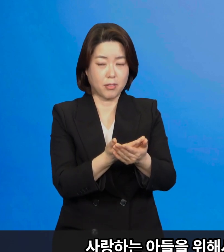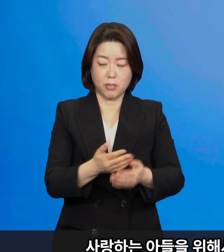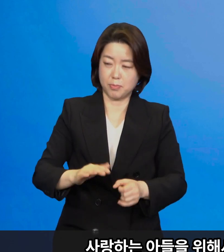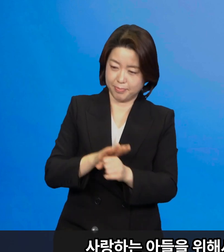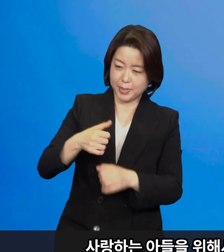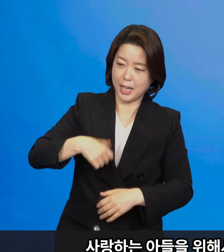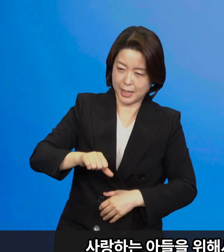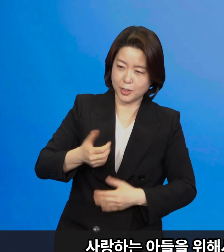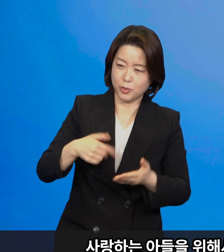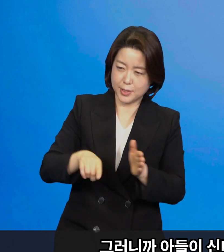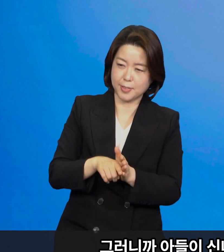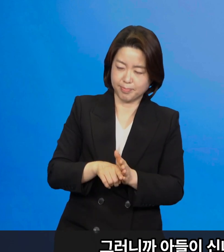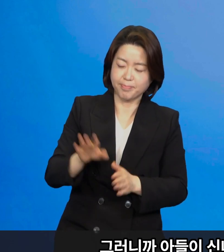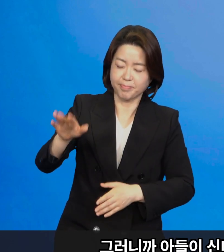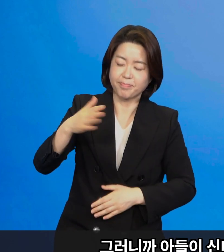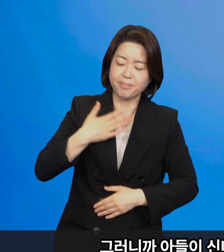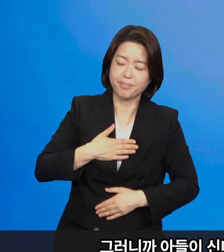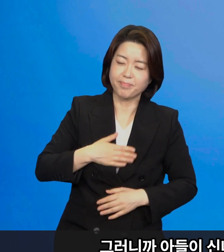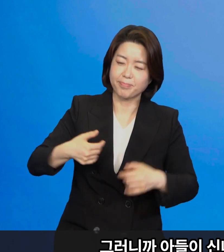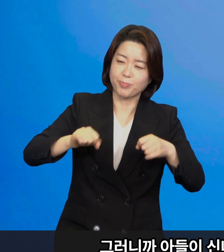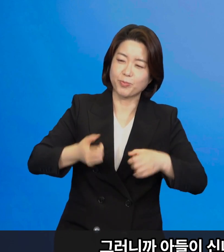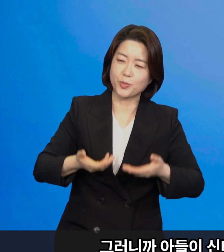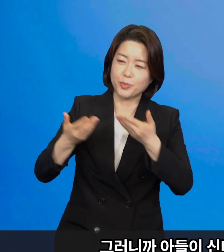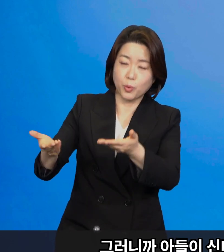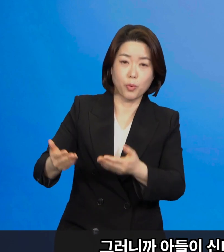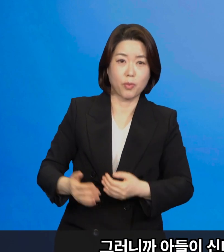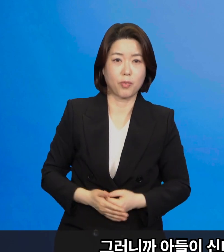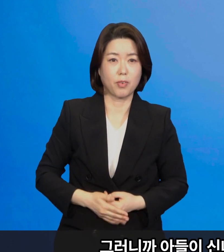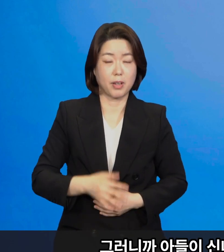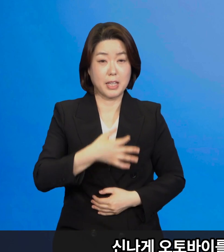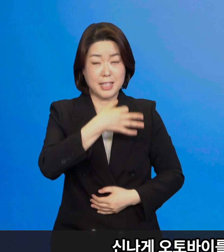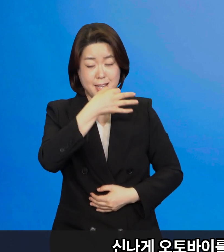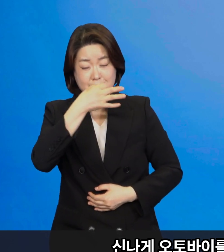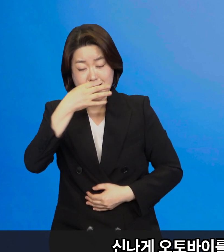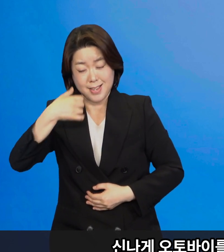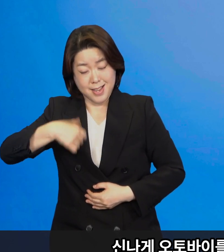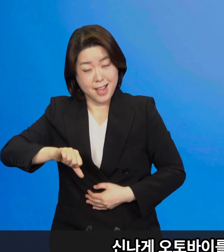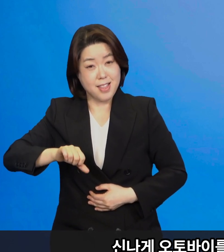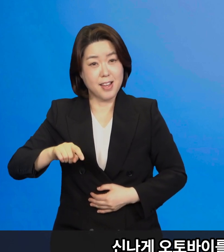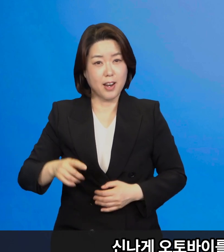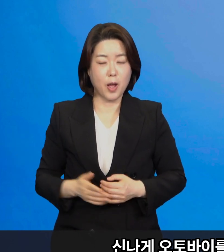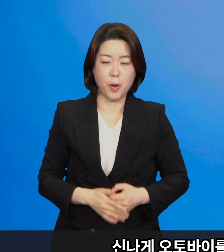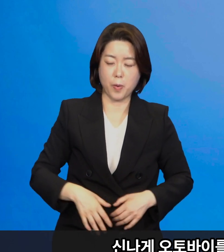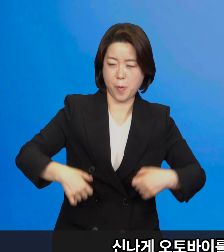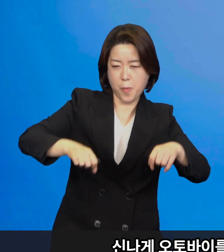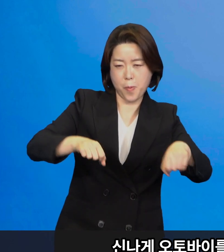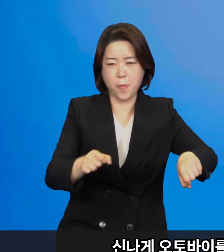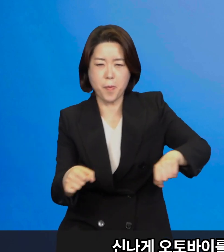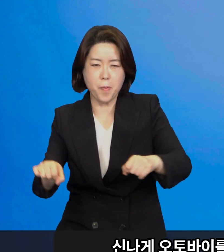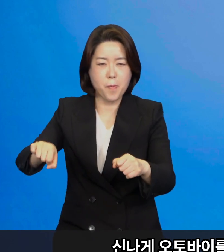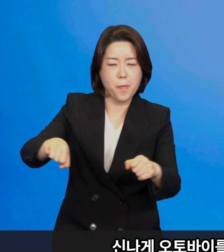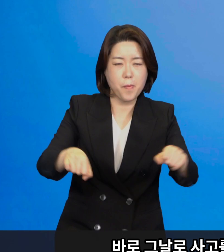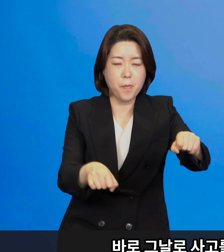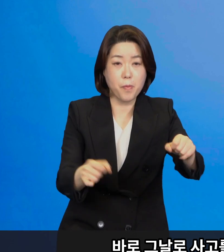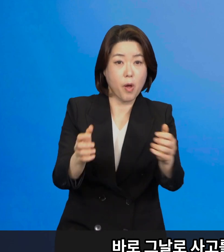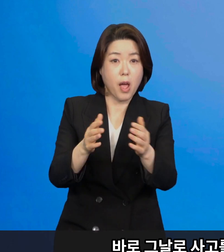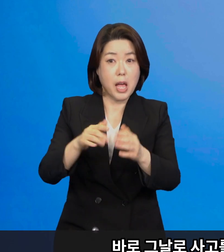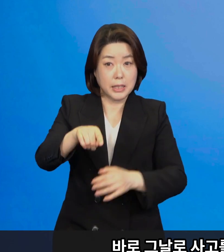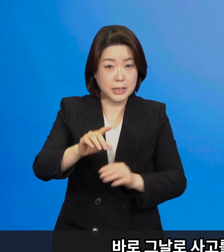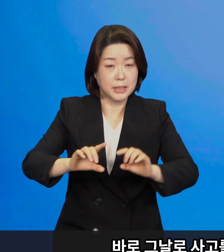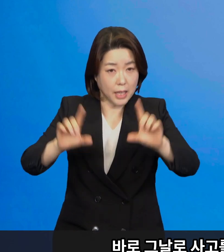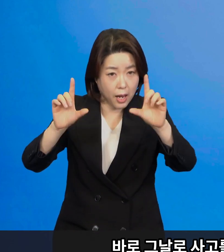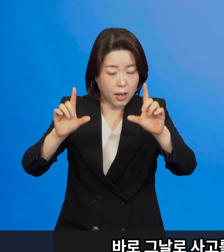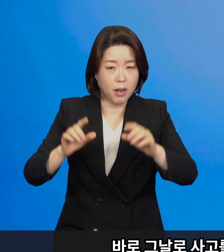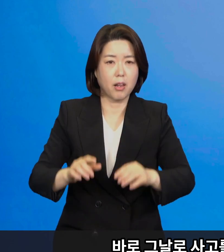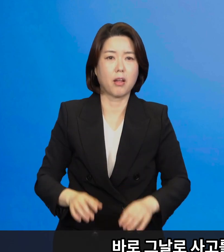오토바이를 사주었어요. 그 아들이 신나했죠. 얼마나 신났을까. 신나게 오토바이를 몰고 나간 그 아들은 바로